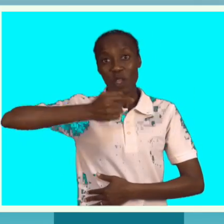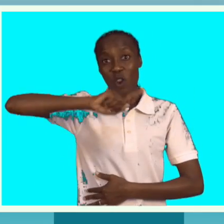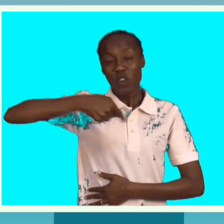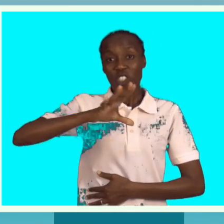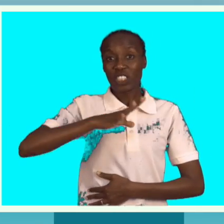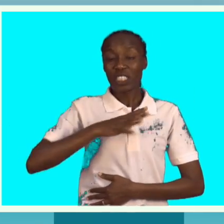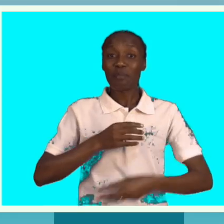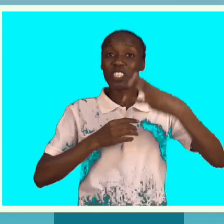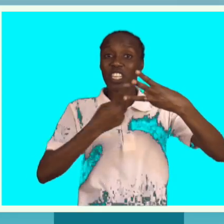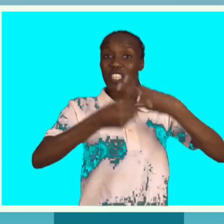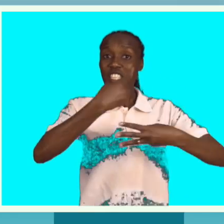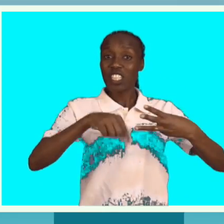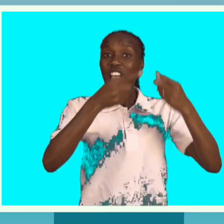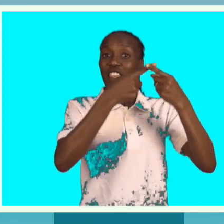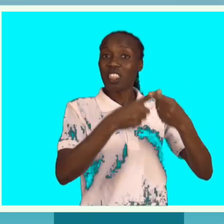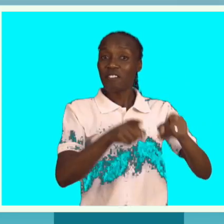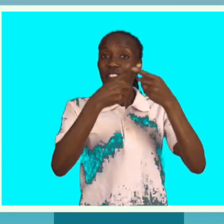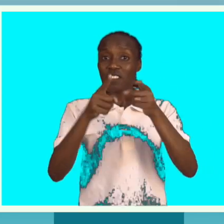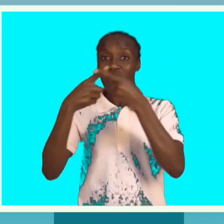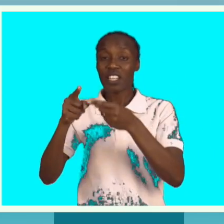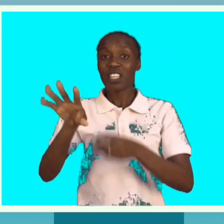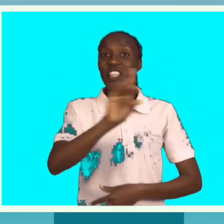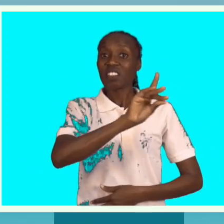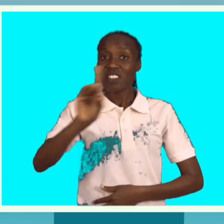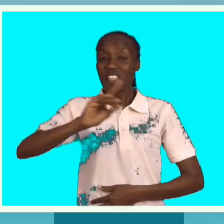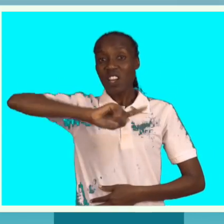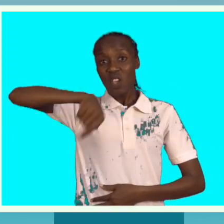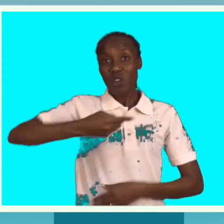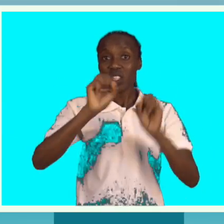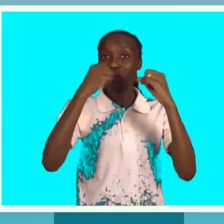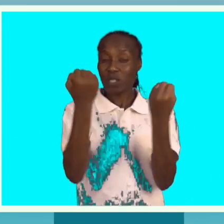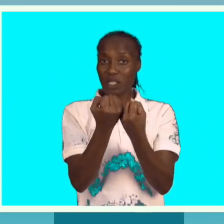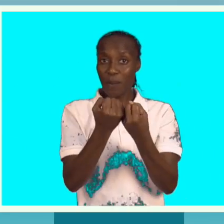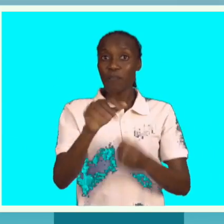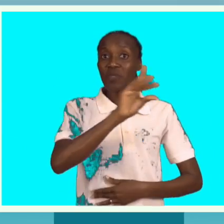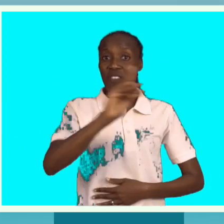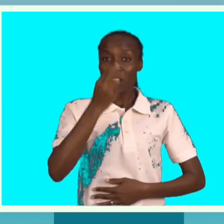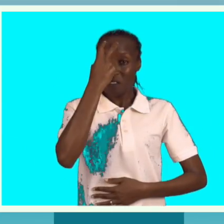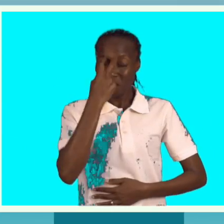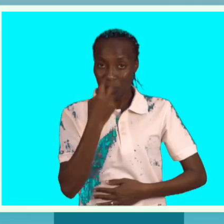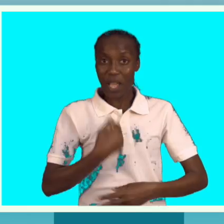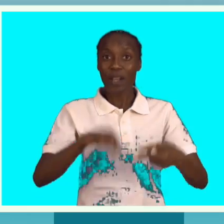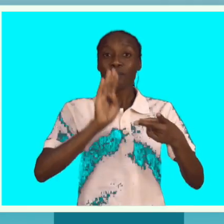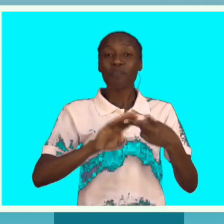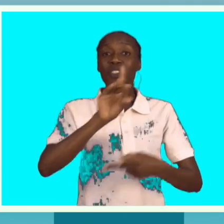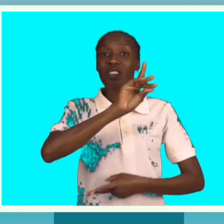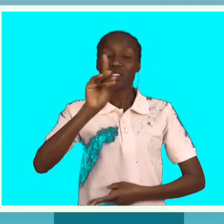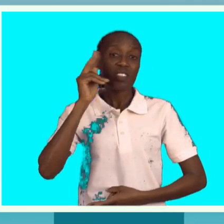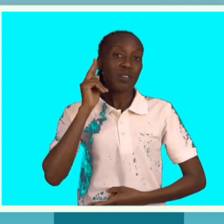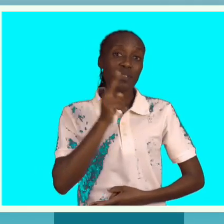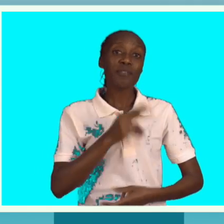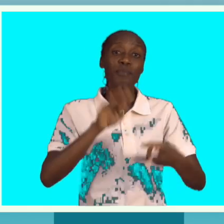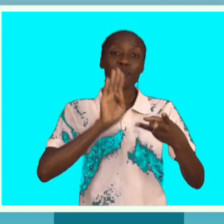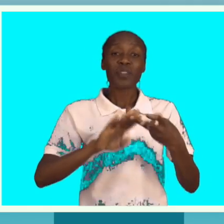temos três deficiências dentro da nossa associação. Temos a deficiência visual, a deficiência auditiva